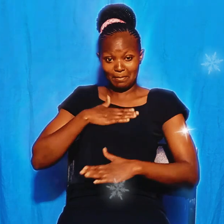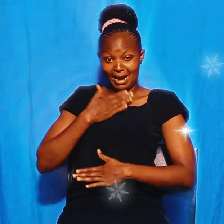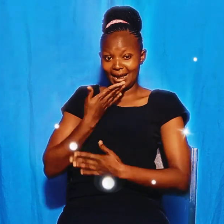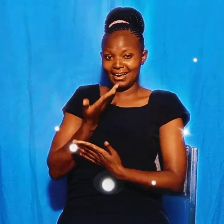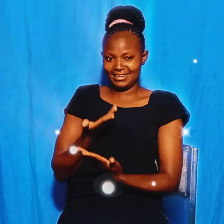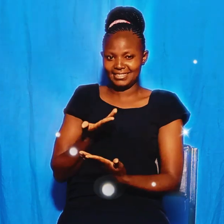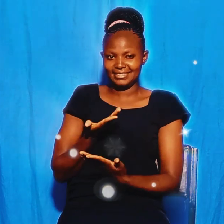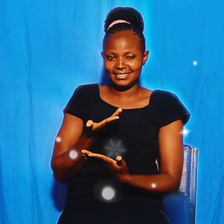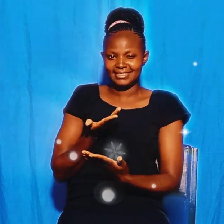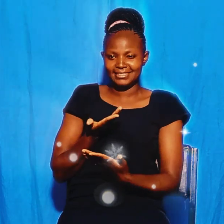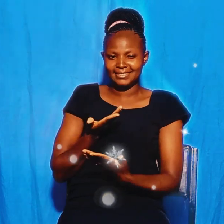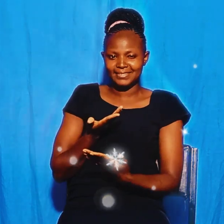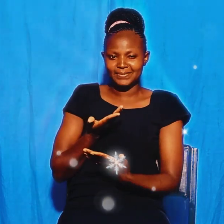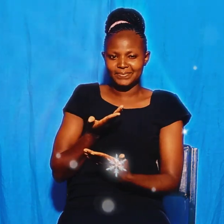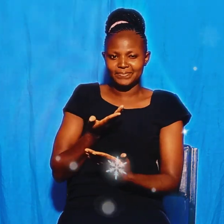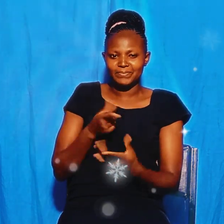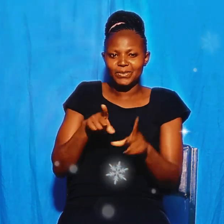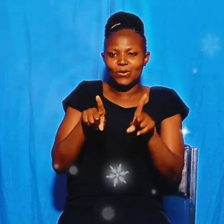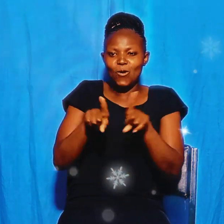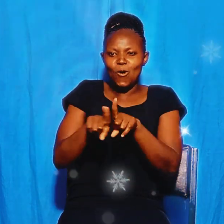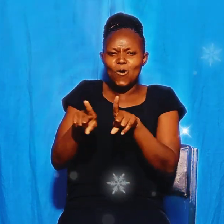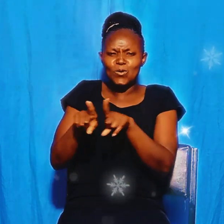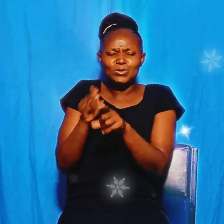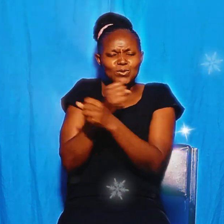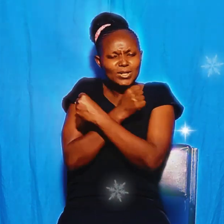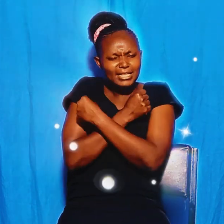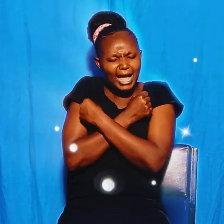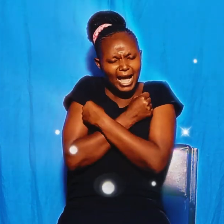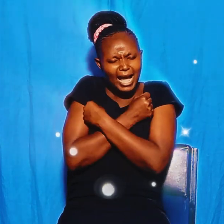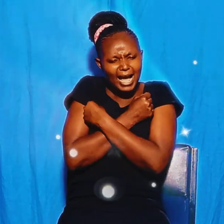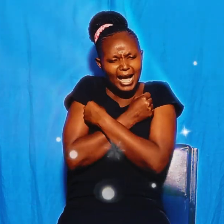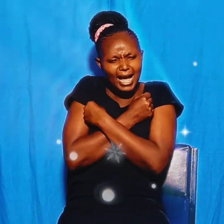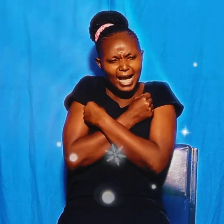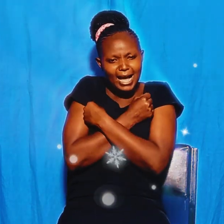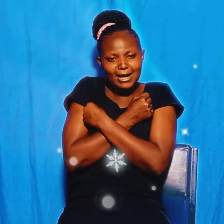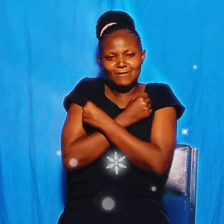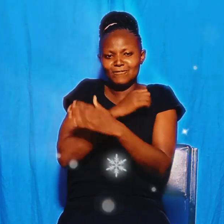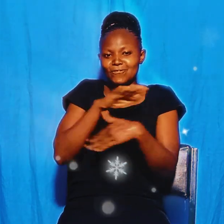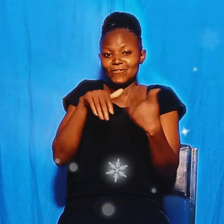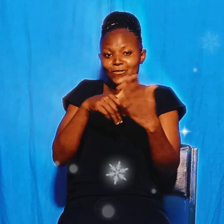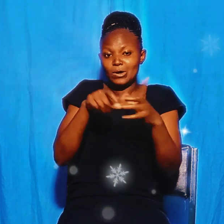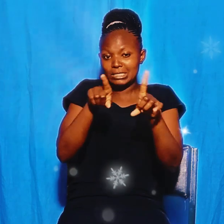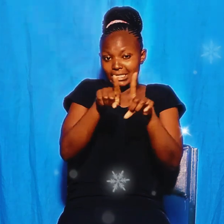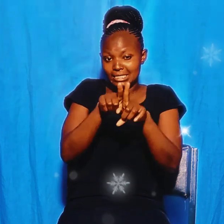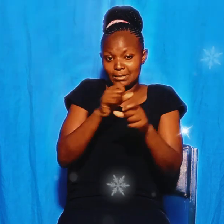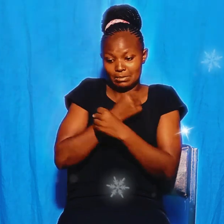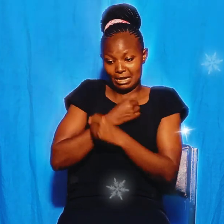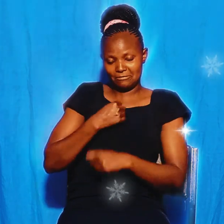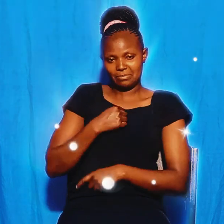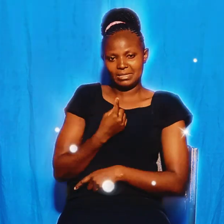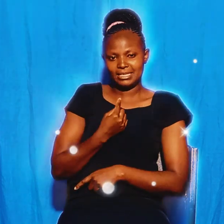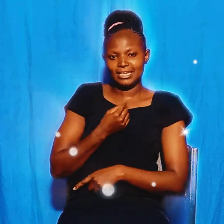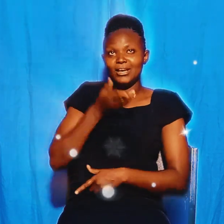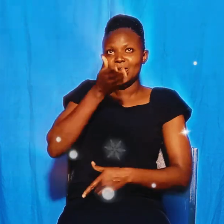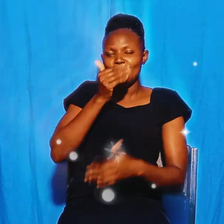mama ende undu mambi ndienye. Ngaiya amathime na thank you.